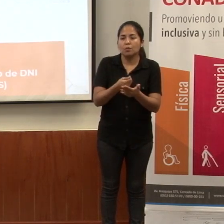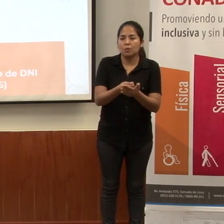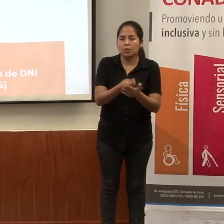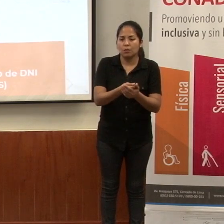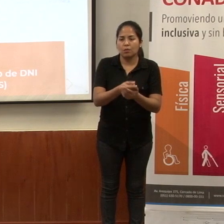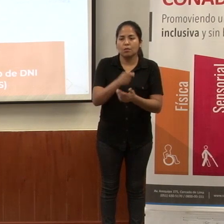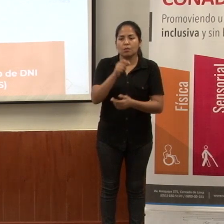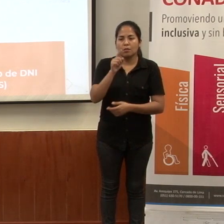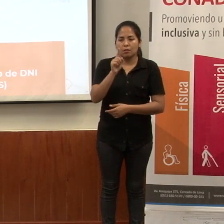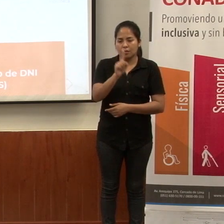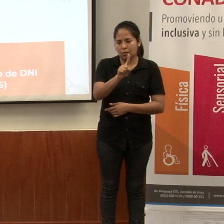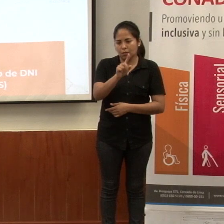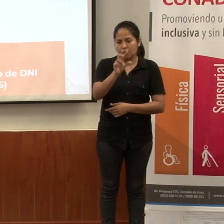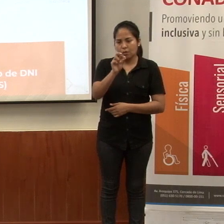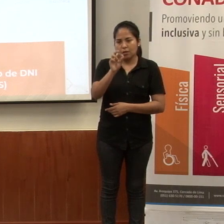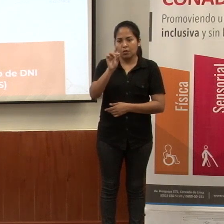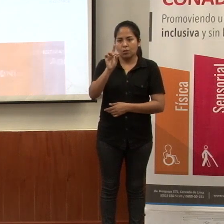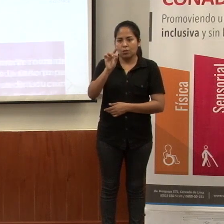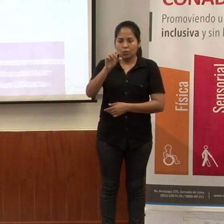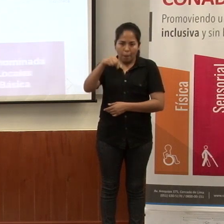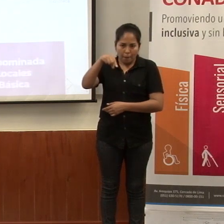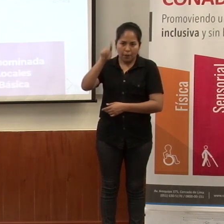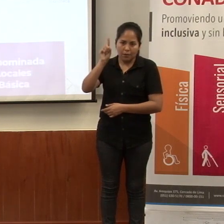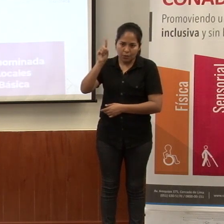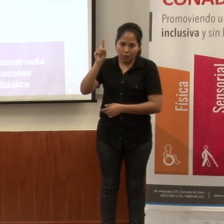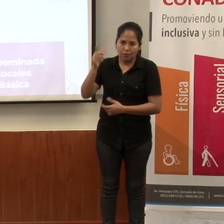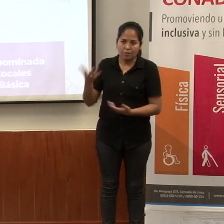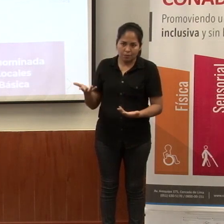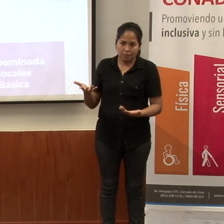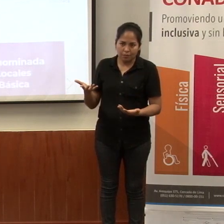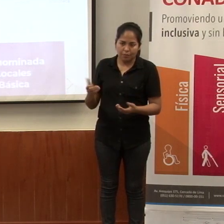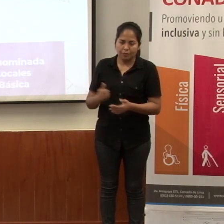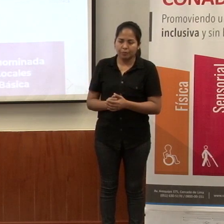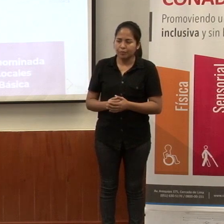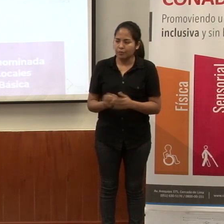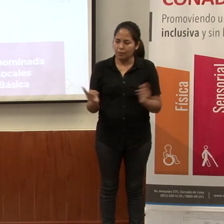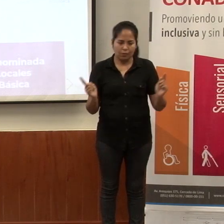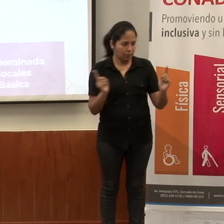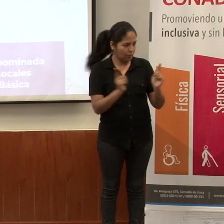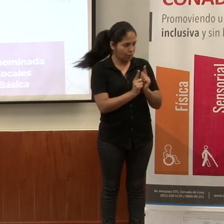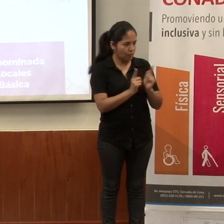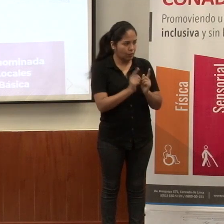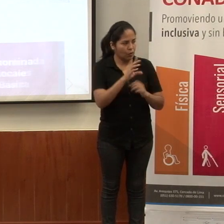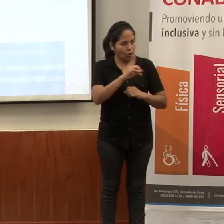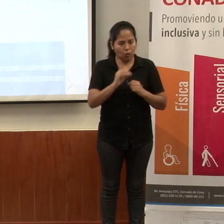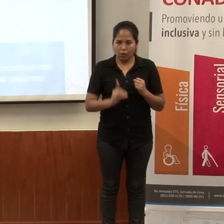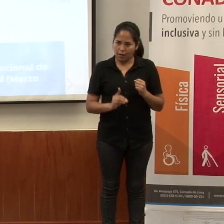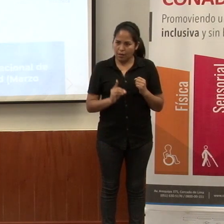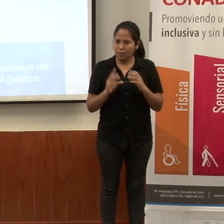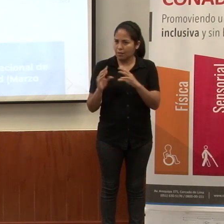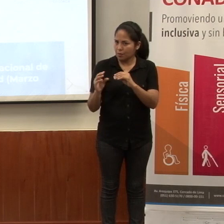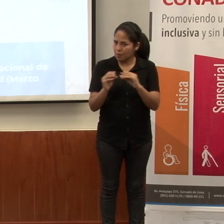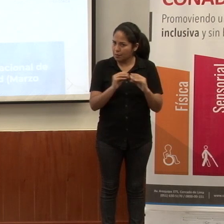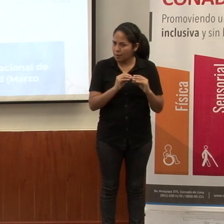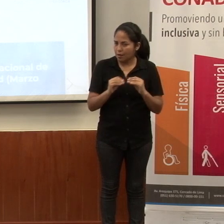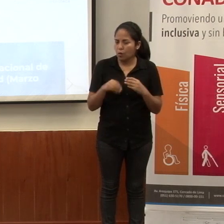Yo ahí, por eso ya con el CONADIS vamos a conversar un poquito más internamente para ver cómo revisamos los programas presupuestales, y